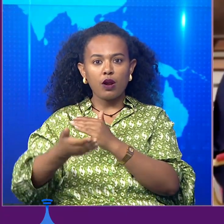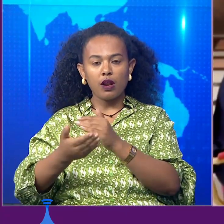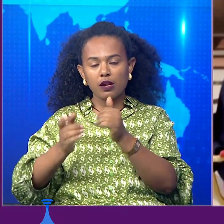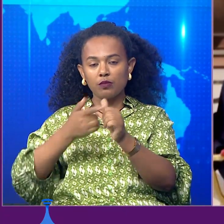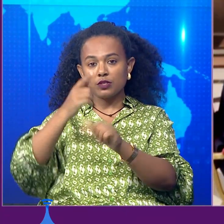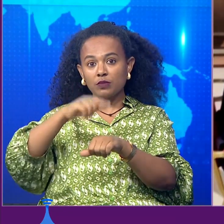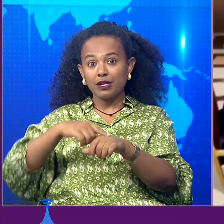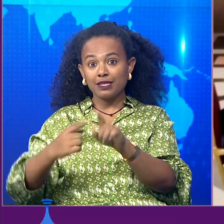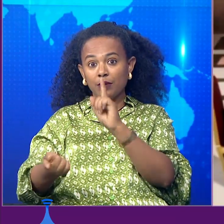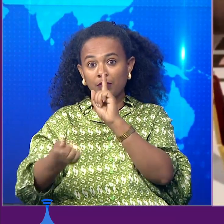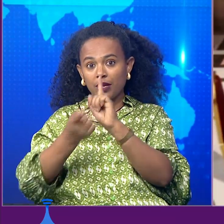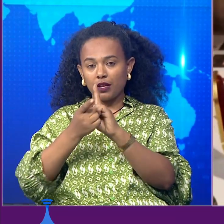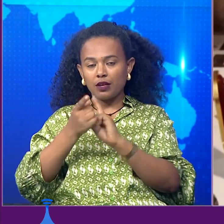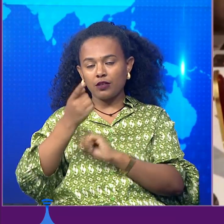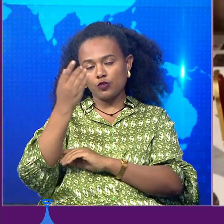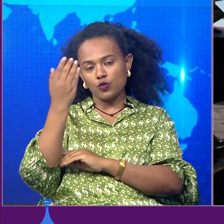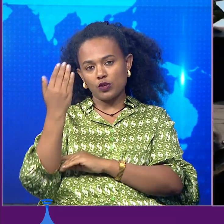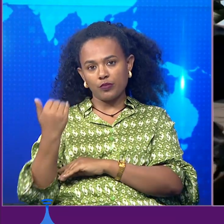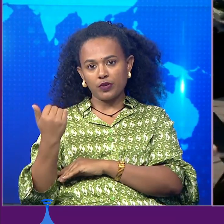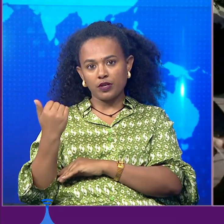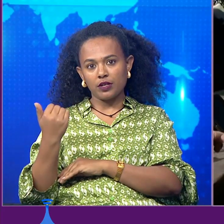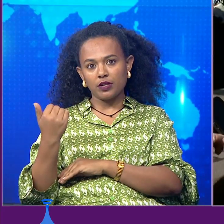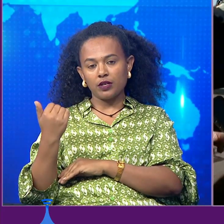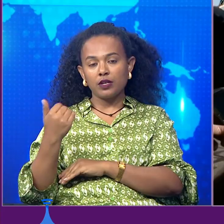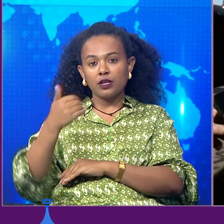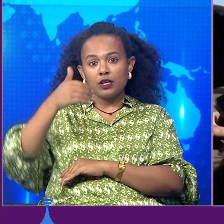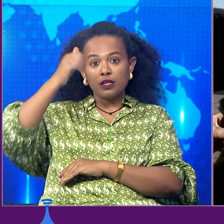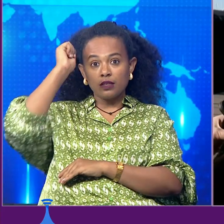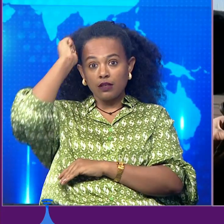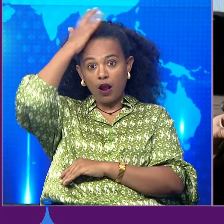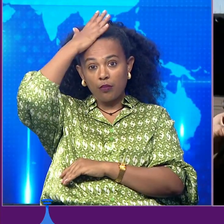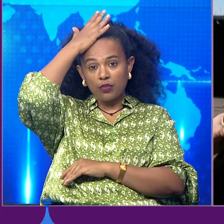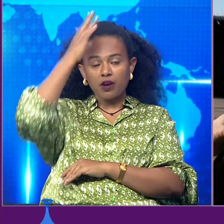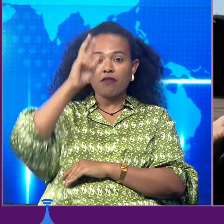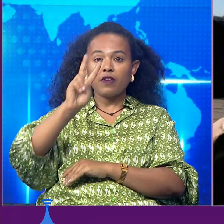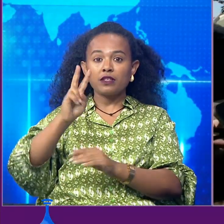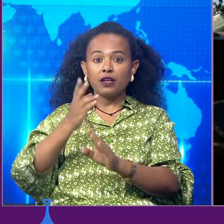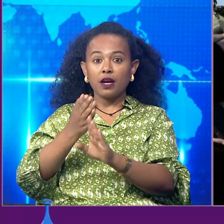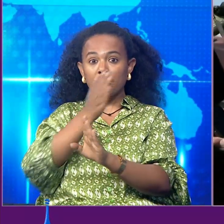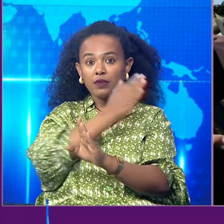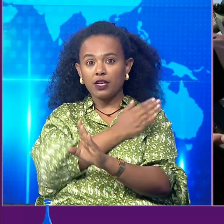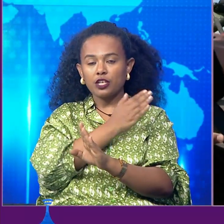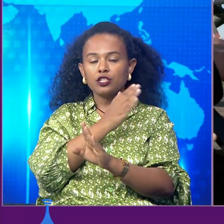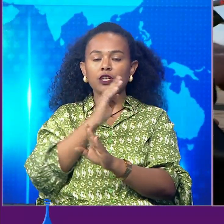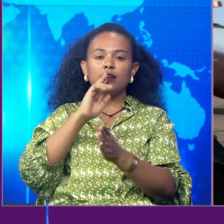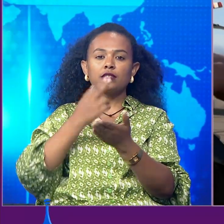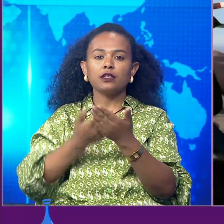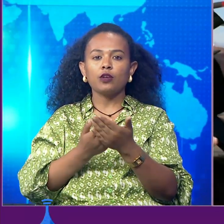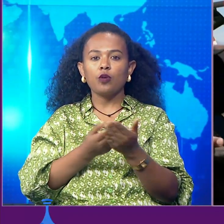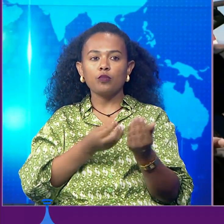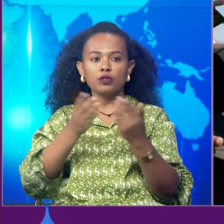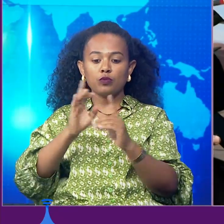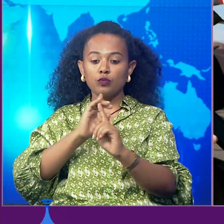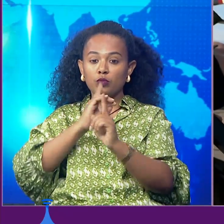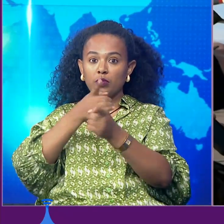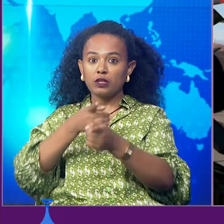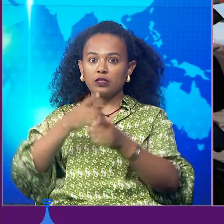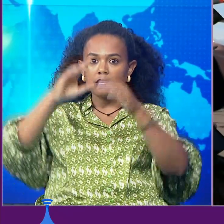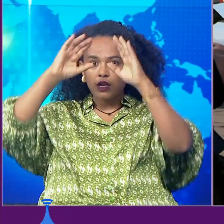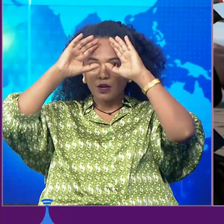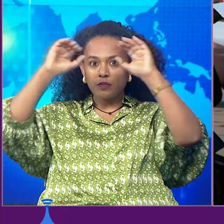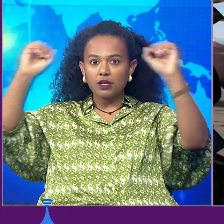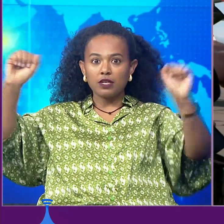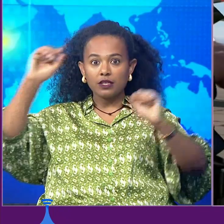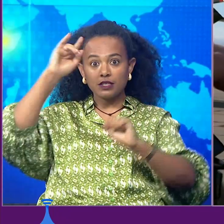ጊዜ መገናኘታቸው ነበር። ትራምፕ ከቫቲካን ምላሽ ለጋዜጠኞች በሰጡት ቃለ ምልልስ ላይ ከፕሬዚደንት